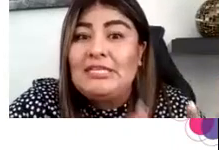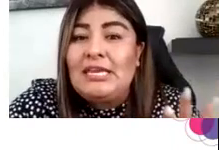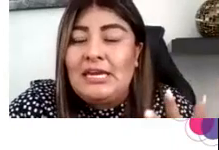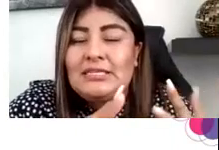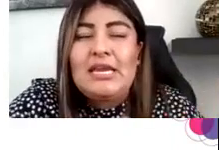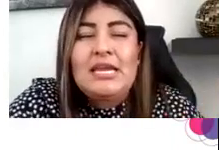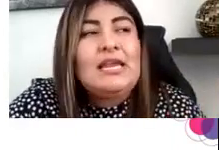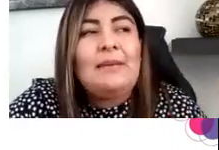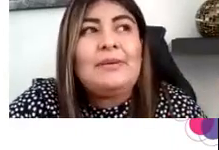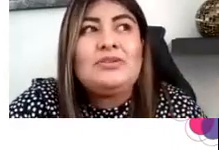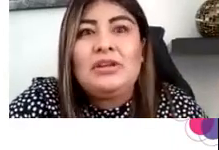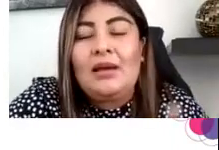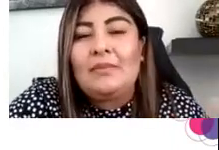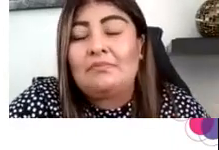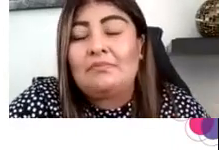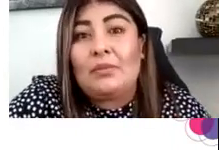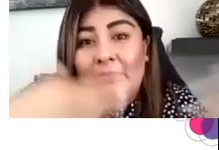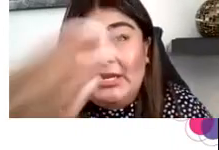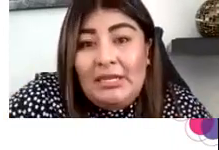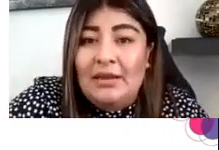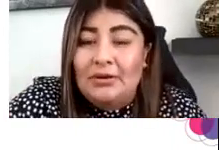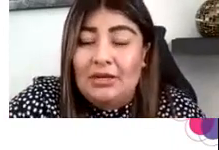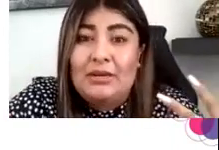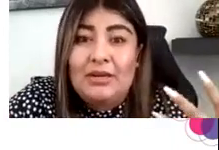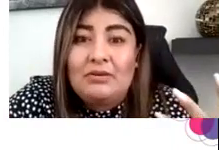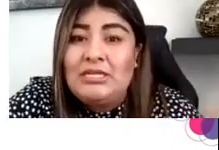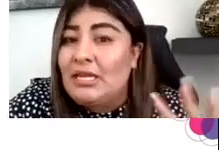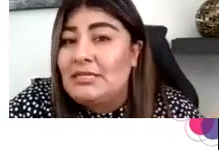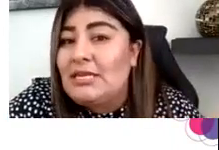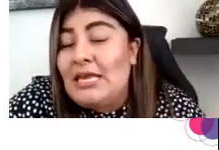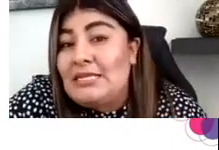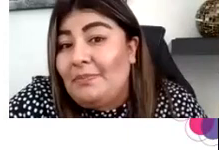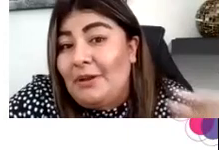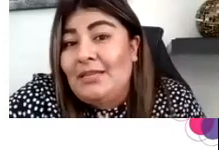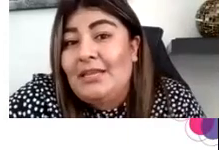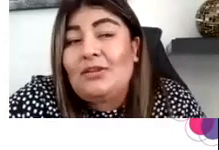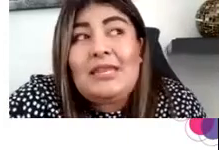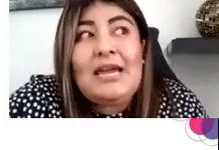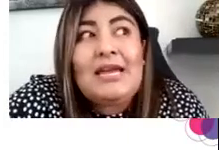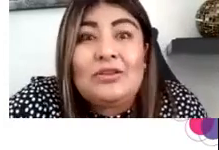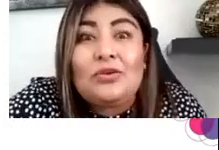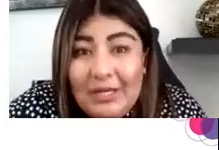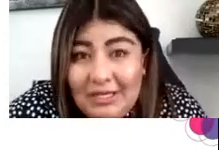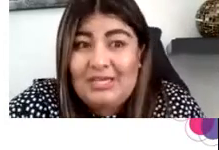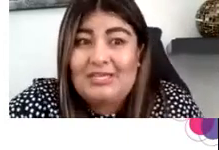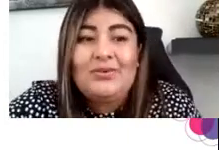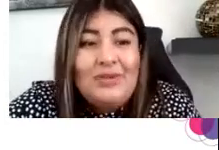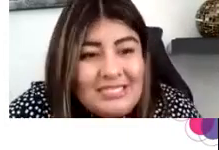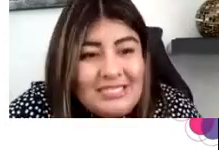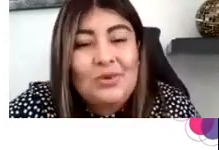señas, y la persona, como no me entiende porque no sabe lengua de señas, simplemente no me da ese documento que yo necesito y que